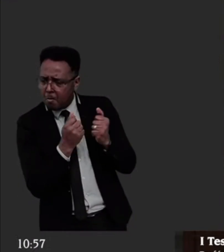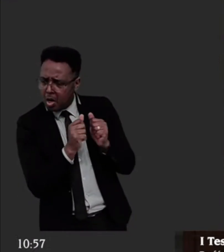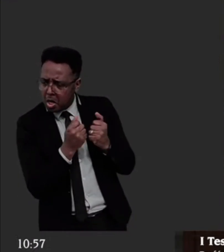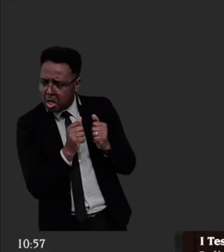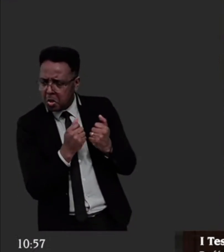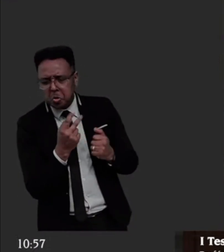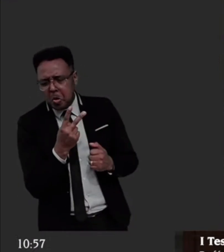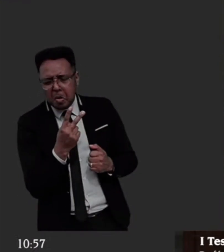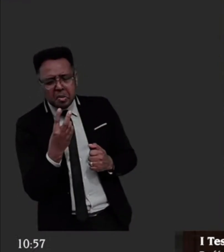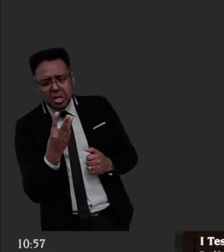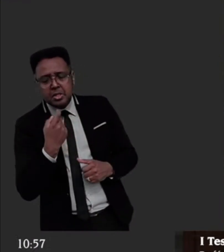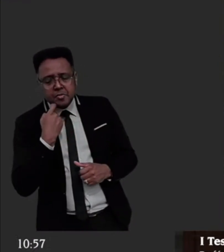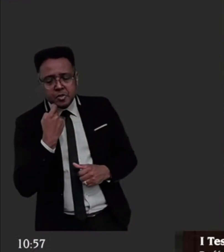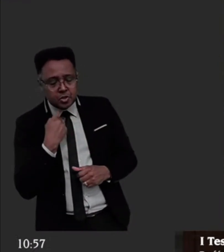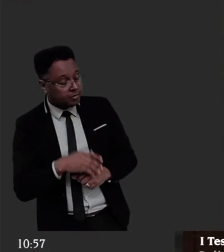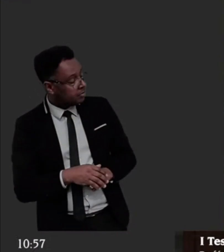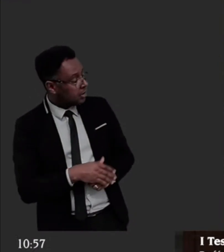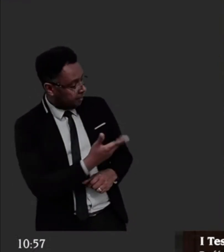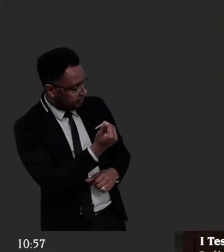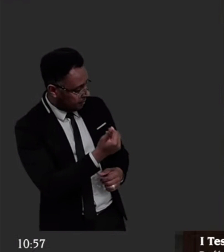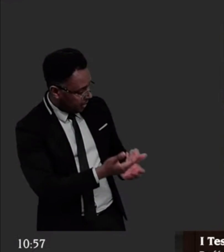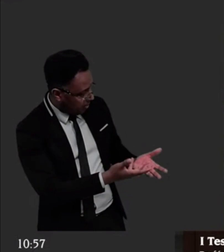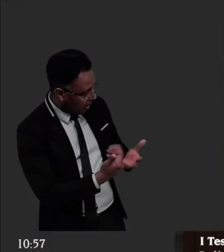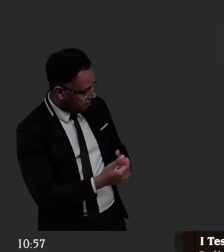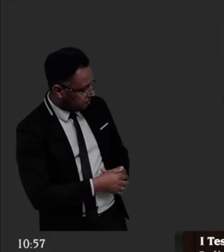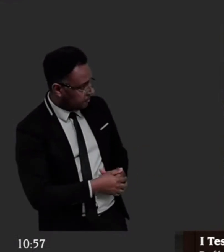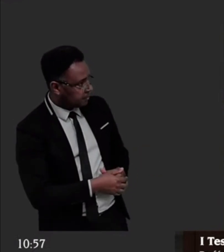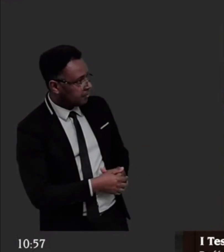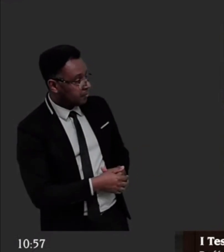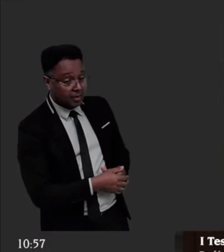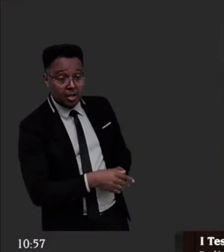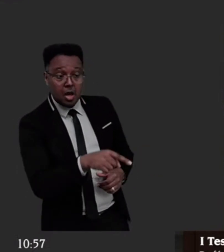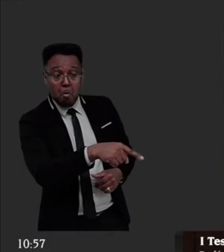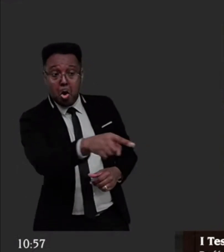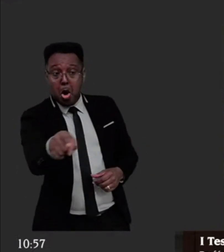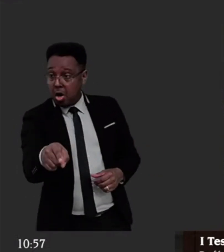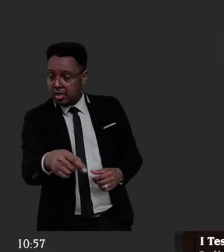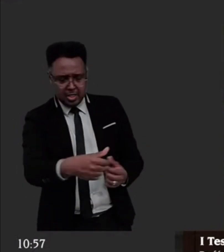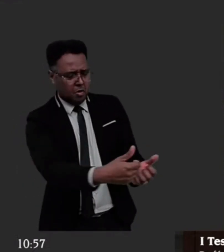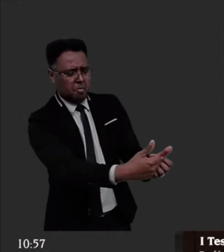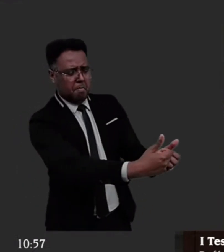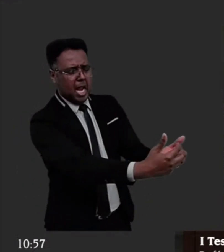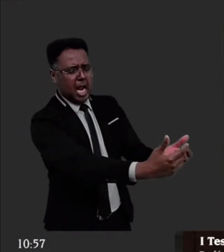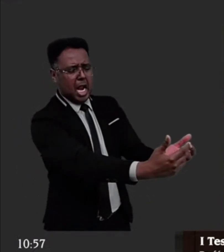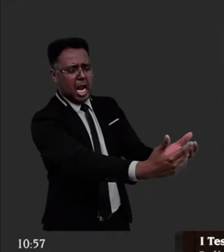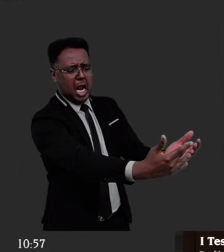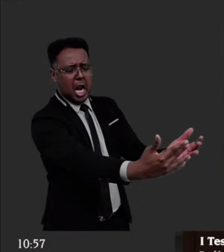peixinhos. Traz aqui. O que era, irmãos? Multidão de 4 ou 5 mil pessoas.